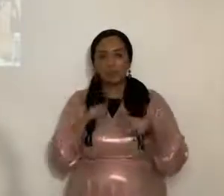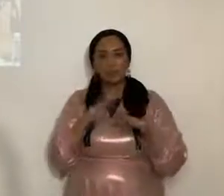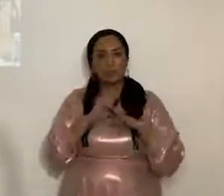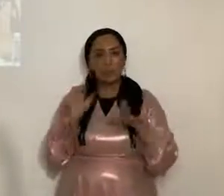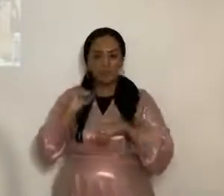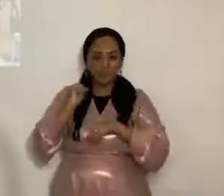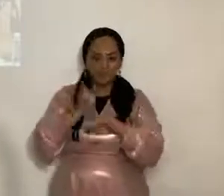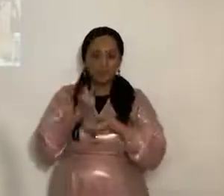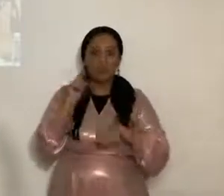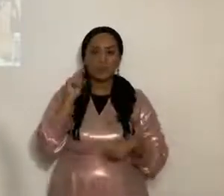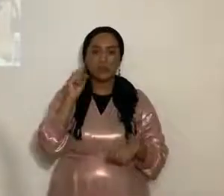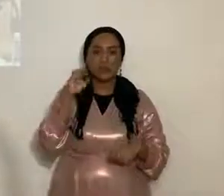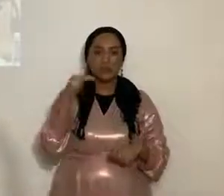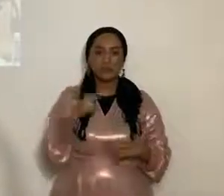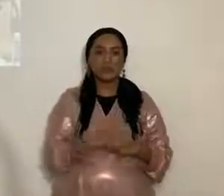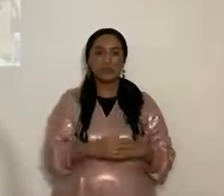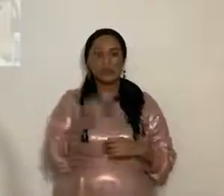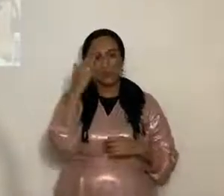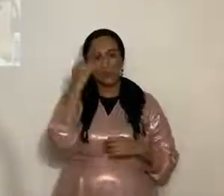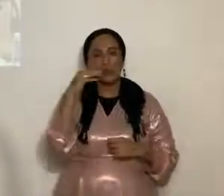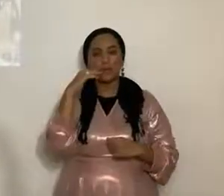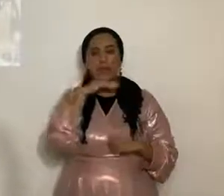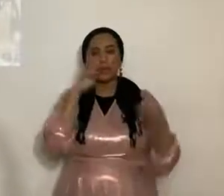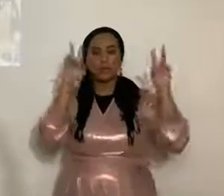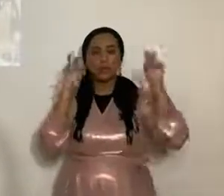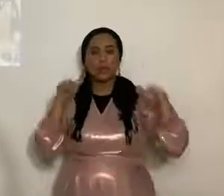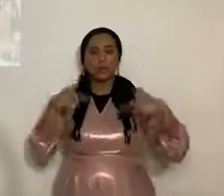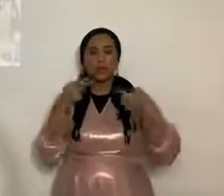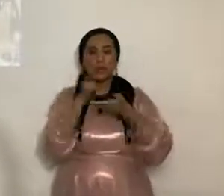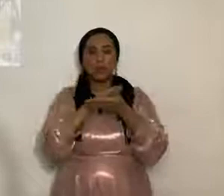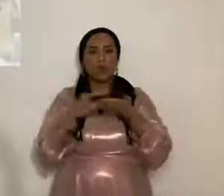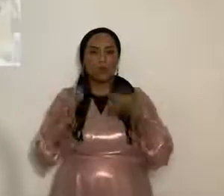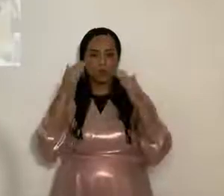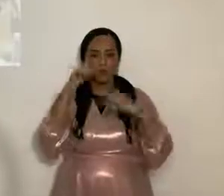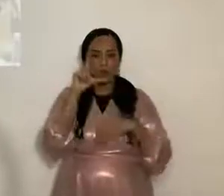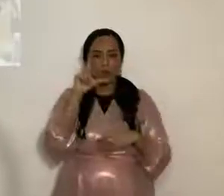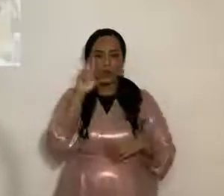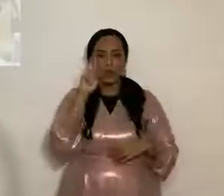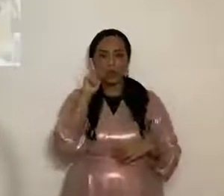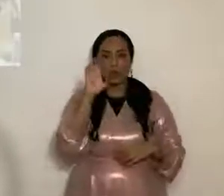afírmate en la Torah. ¿Por qué finges vivir en santidad? Vamos a Lucas